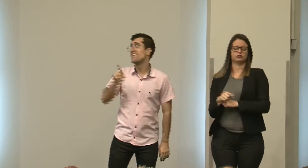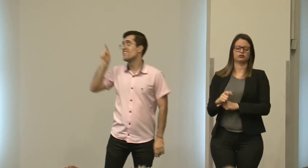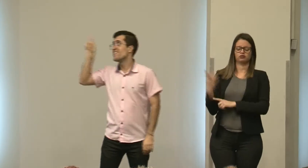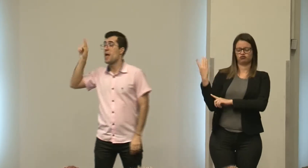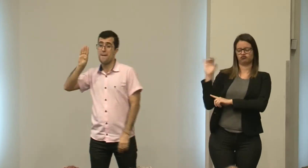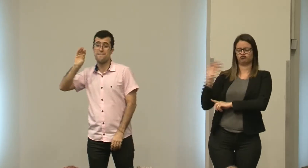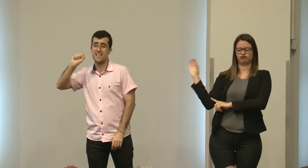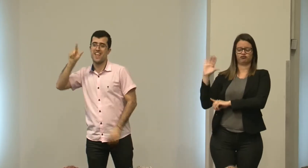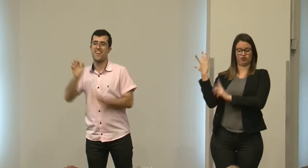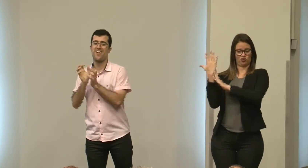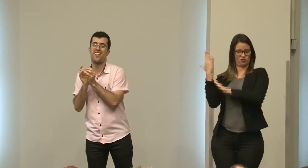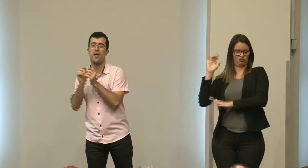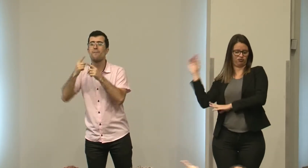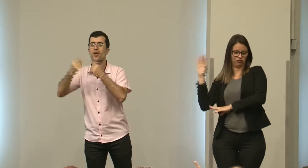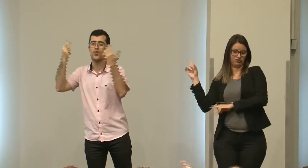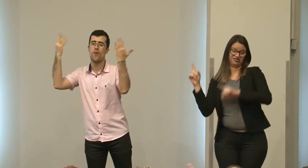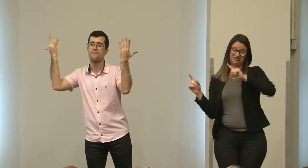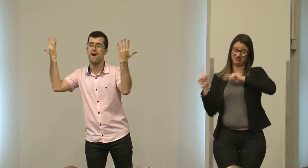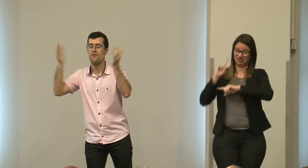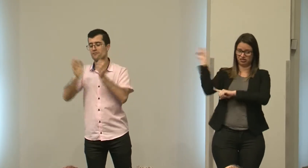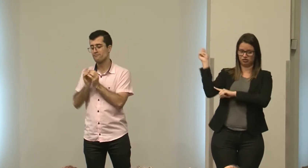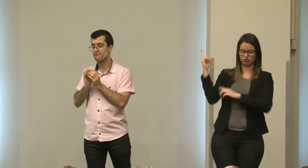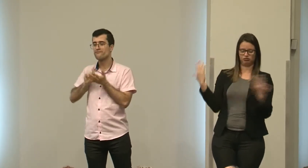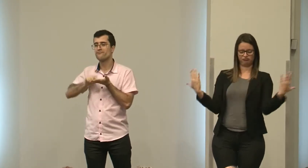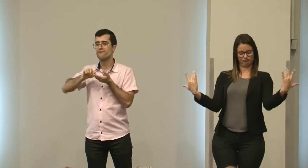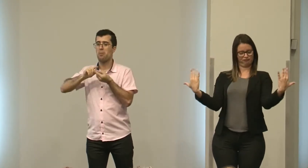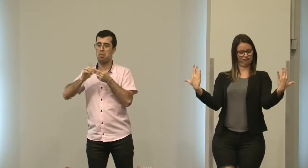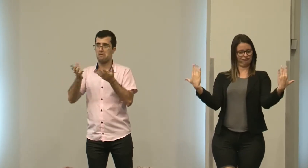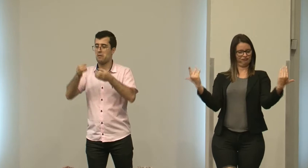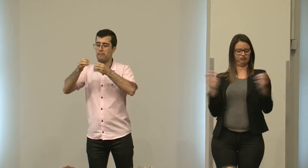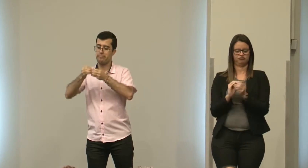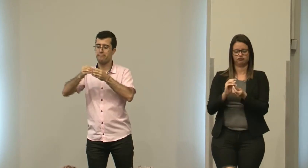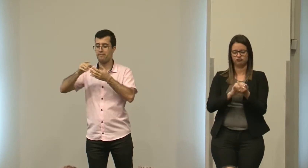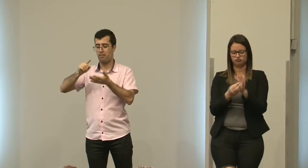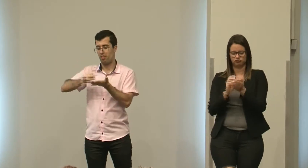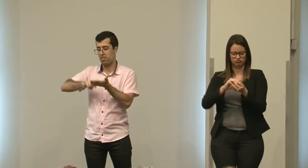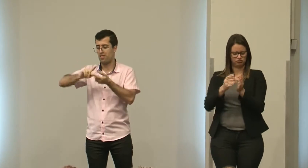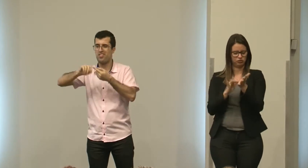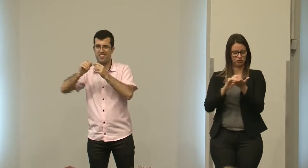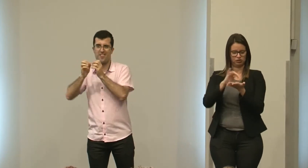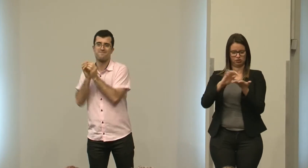Libras e ASL nós fazemos datilologia com uma mão. E